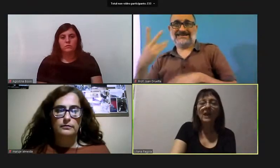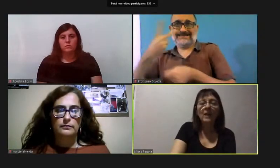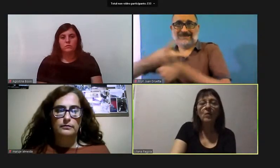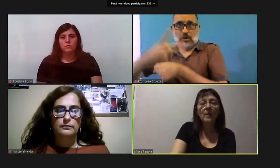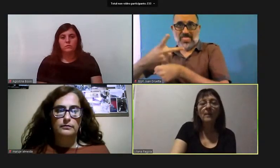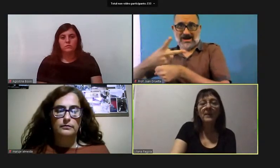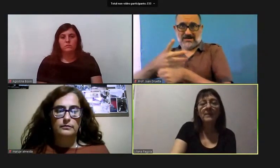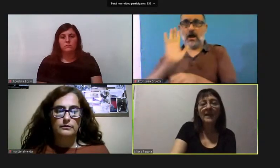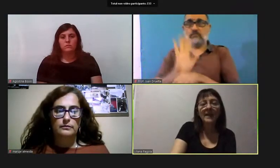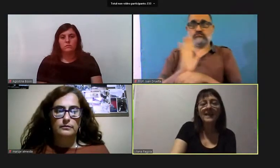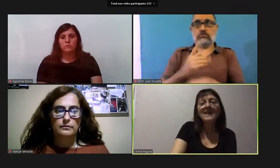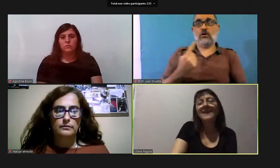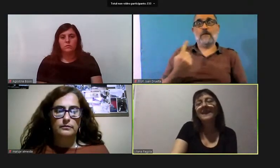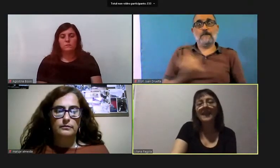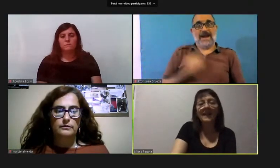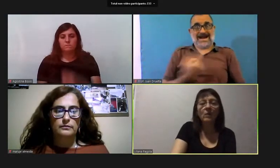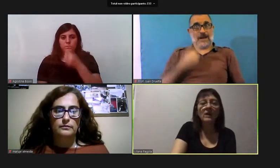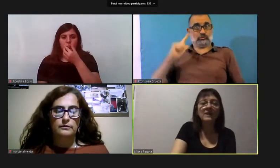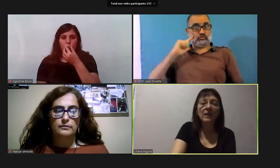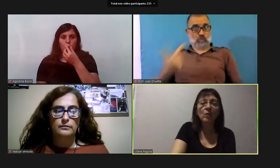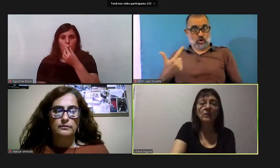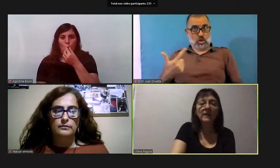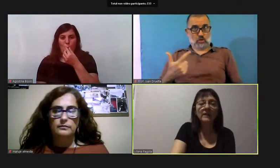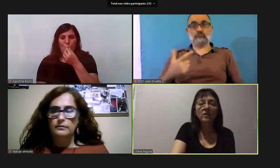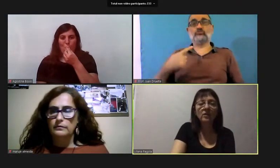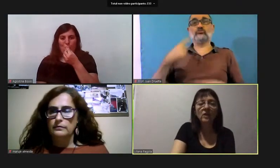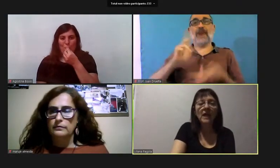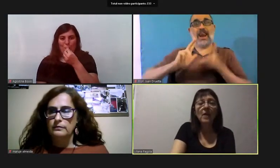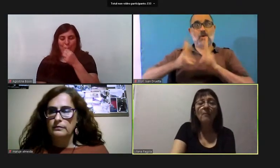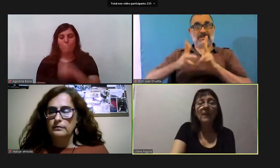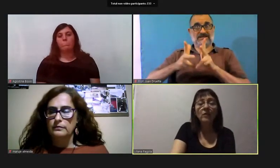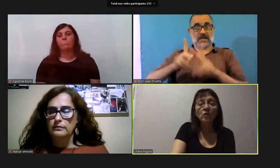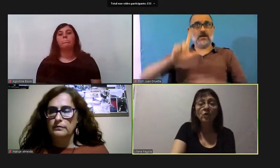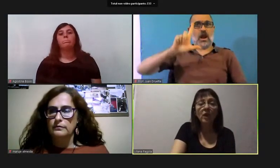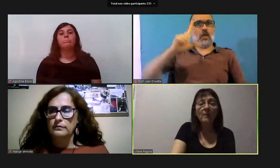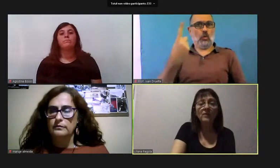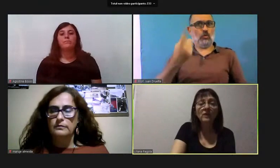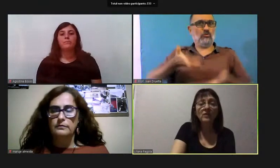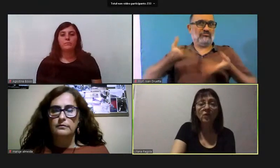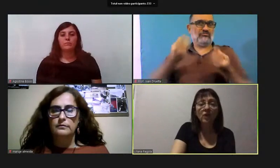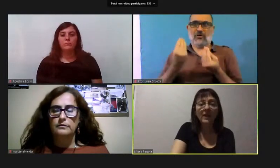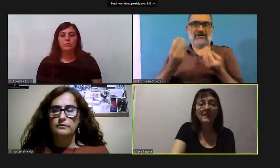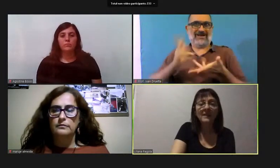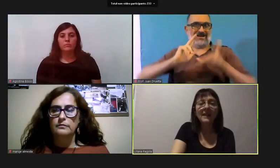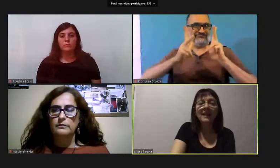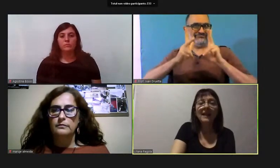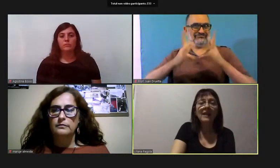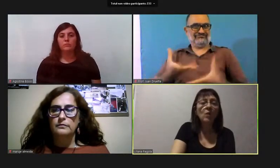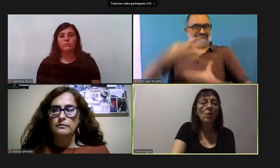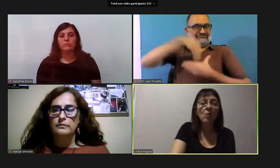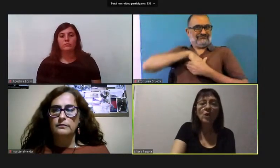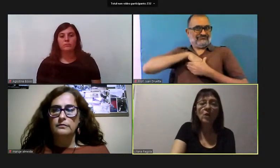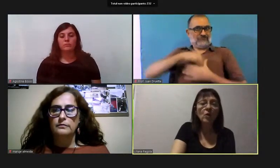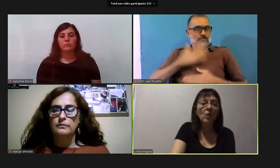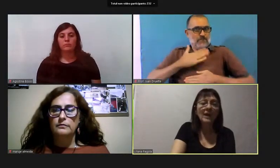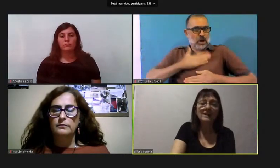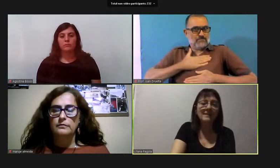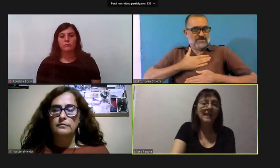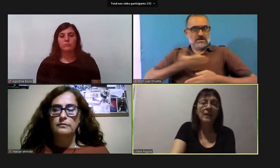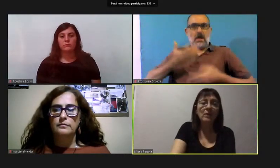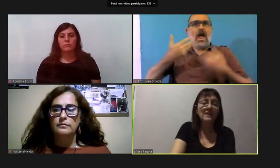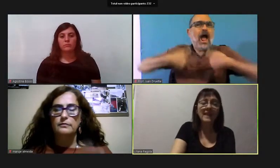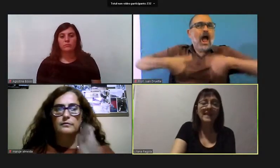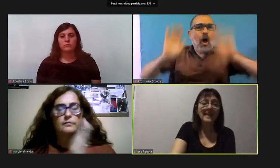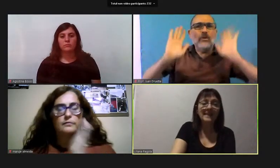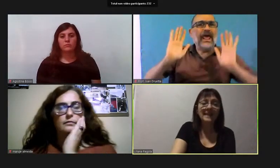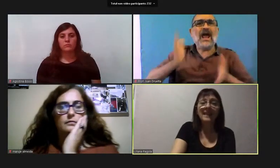Como la lengua primera y la lengua segunda, ¿no? Para nosotros, las personas sordas, la lengua 1, ¿cuál es? La